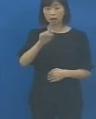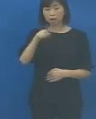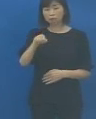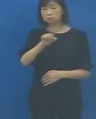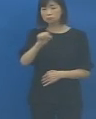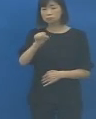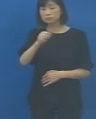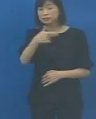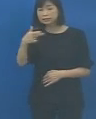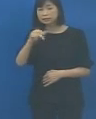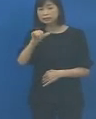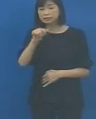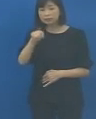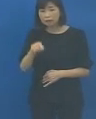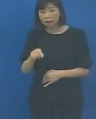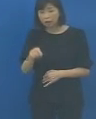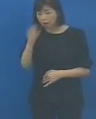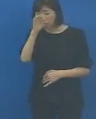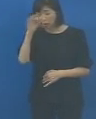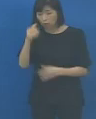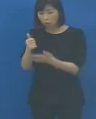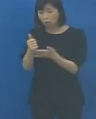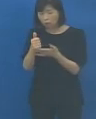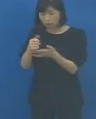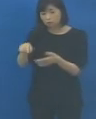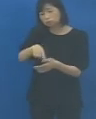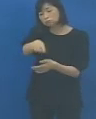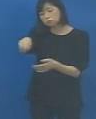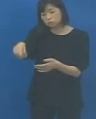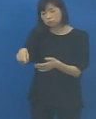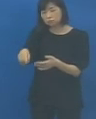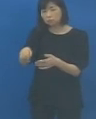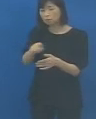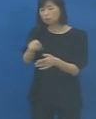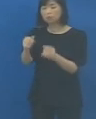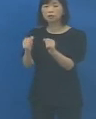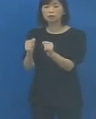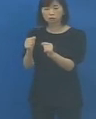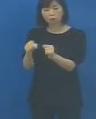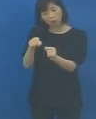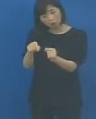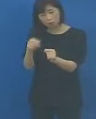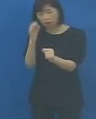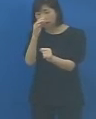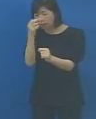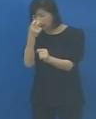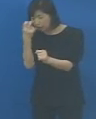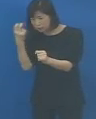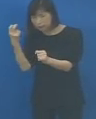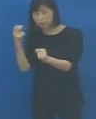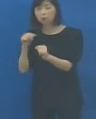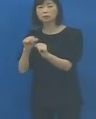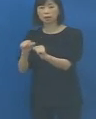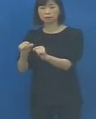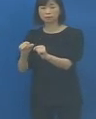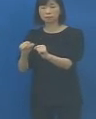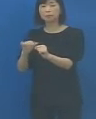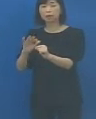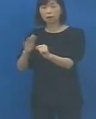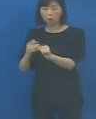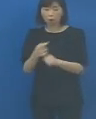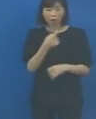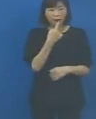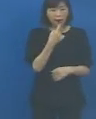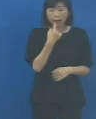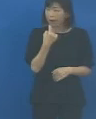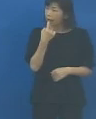としてここに観光客はいますので、こちらの方からこう、監視をしているという形なんですが、この赤